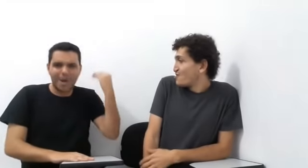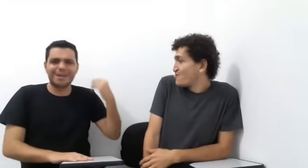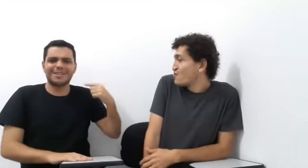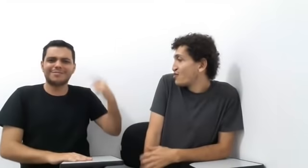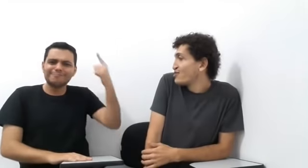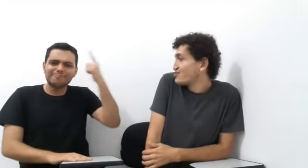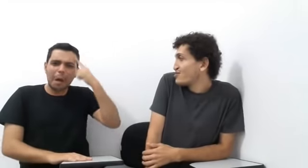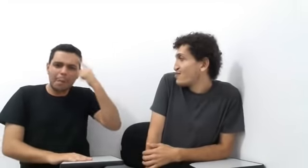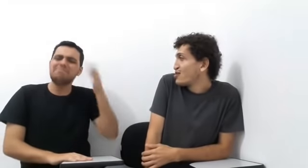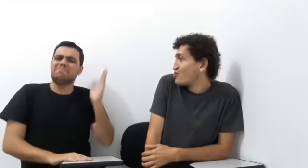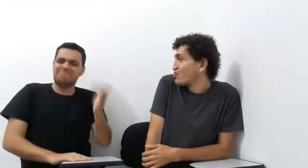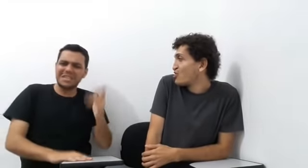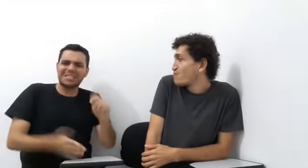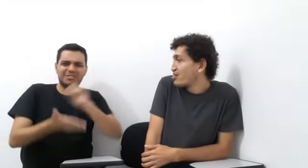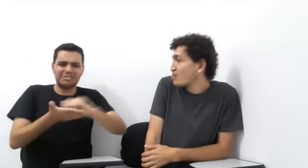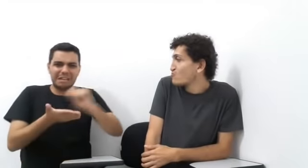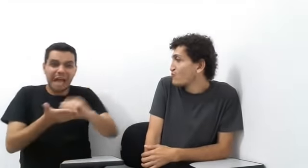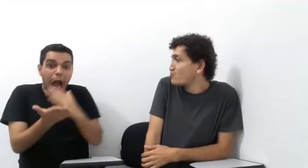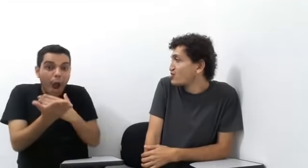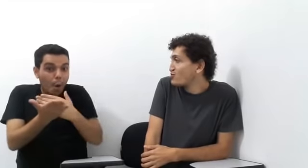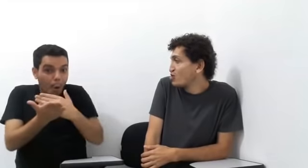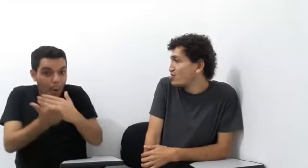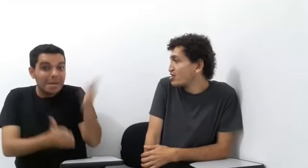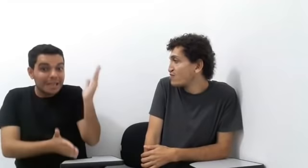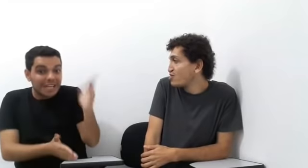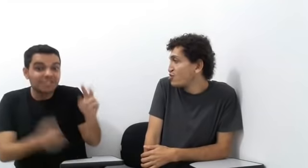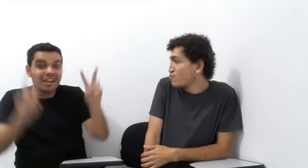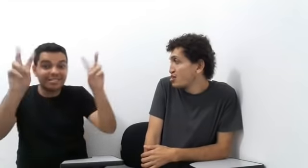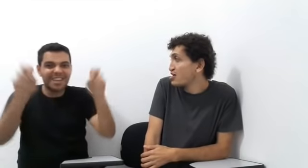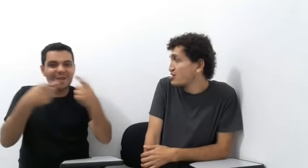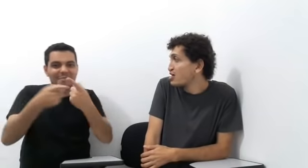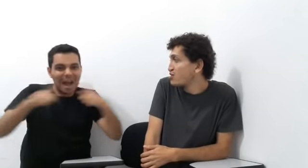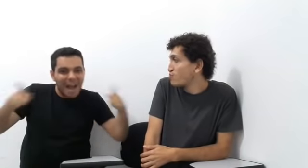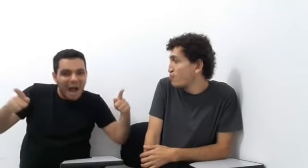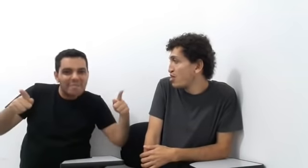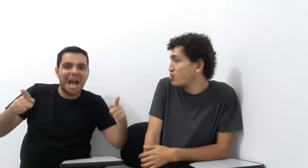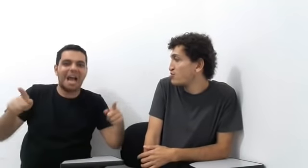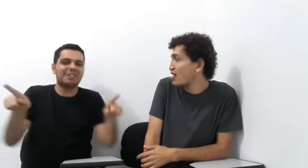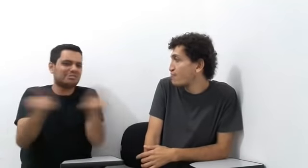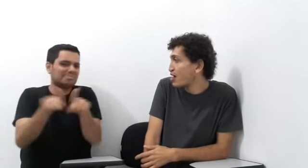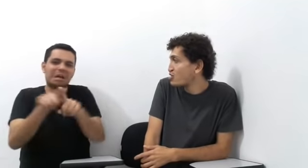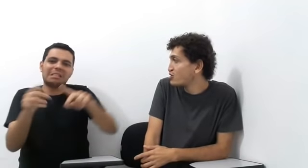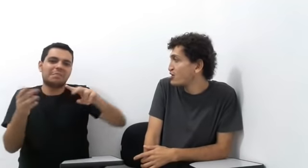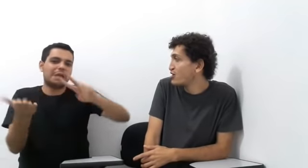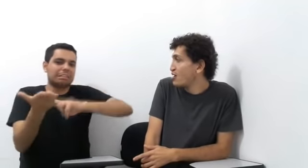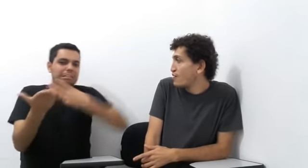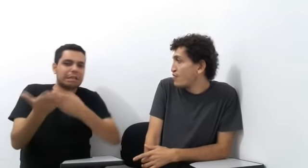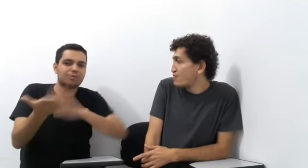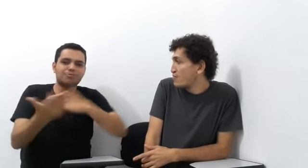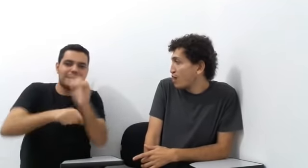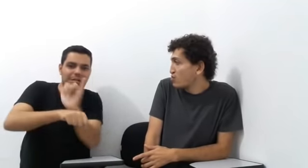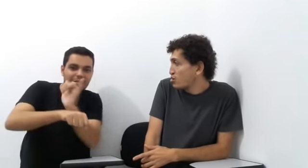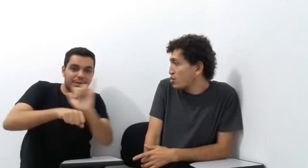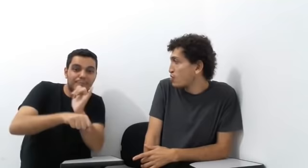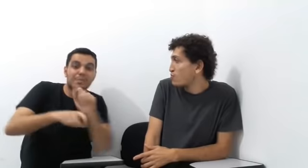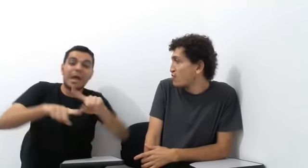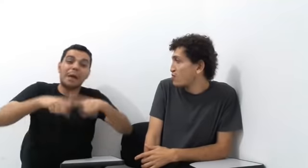Eu antes, né, já tinha pensado muito sobre isso. Comecei a escrever um tema sobre gramática, também tradução,